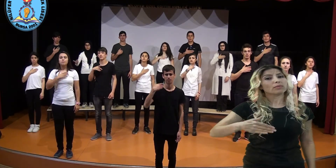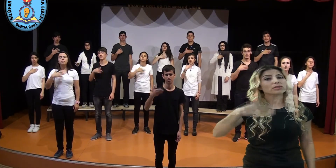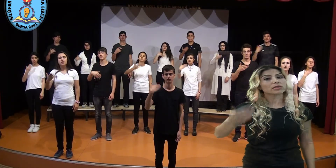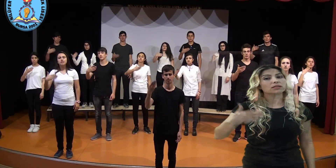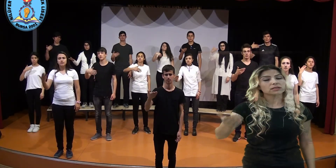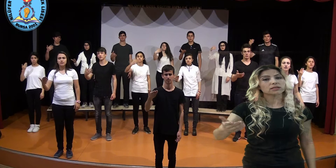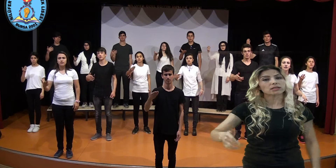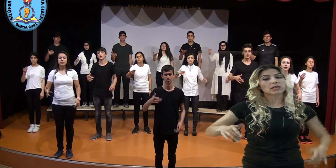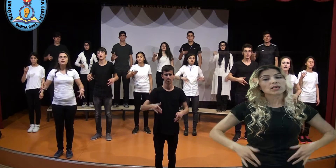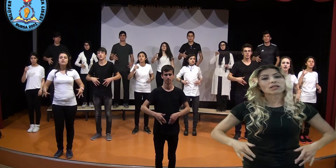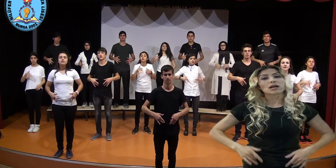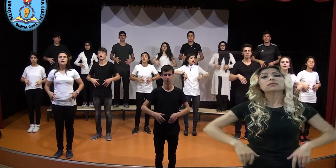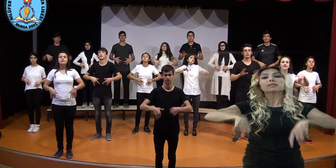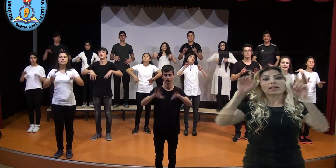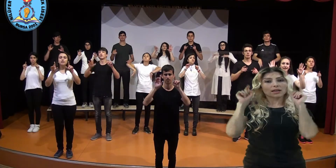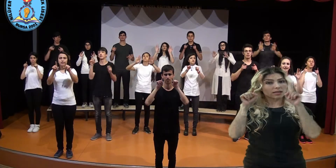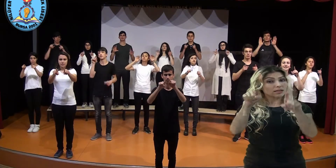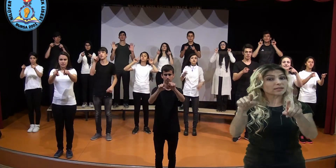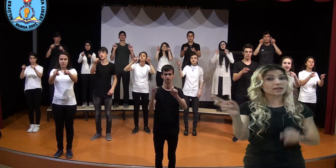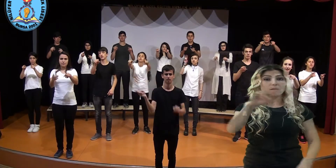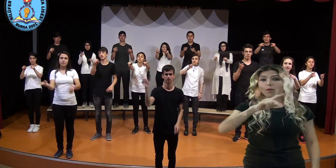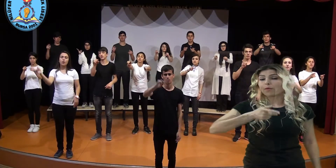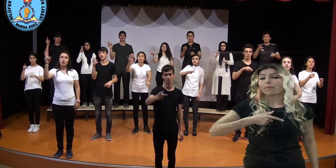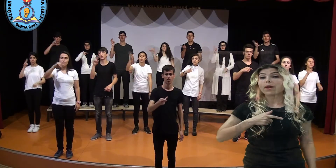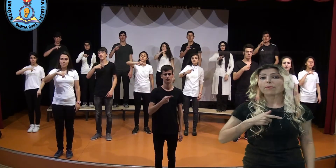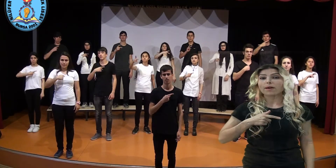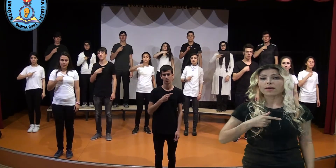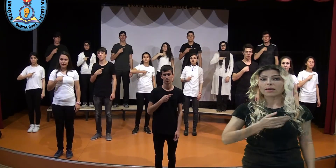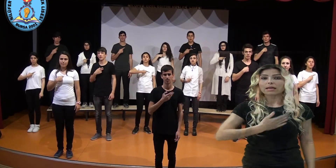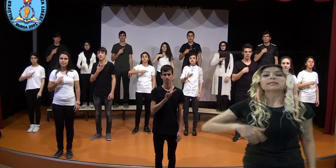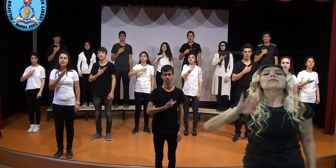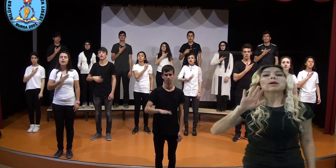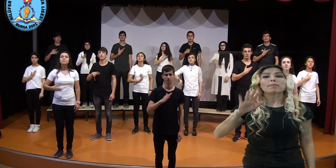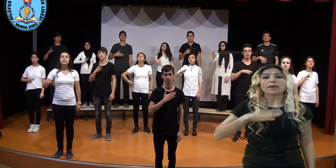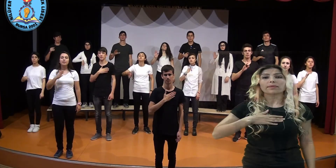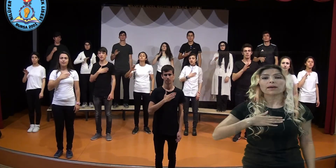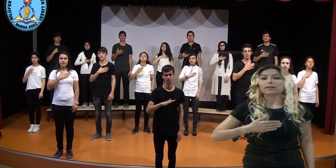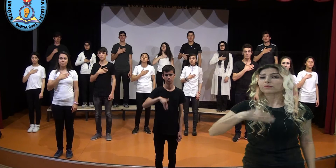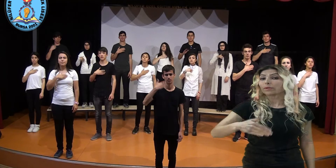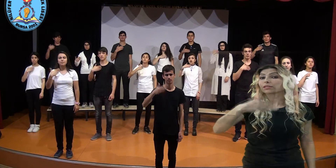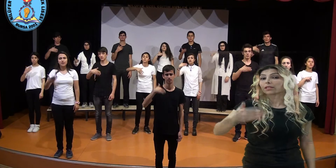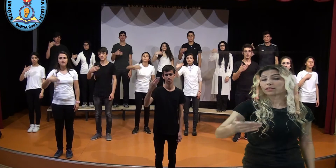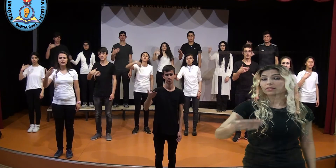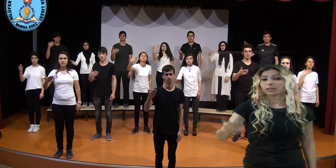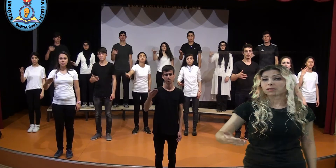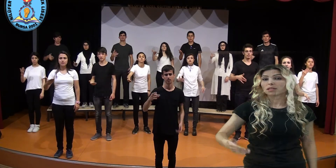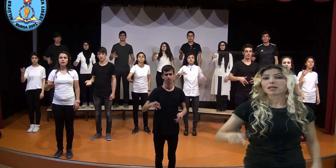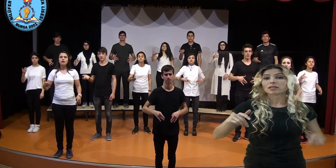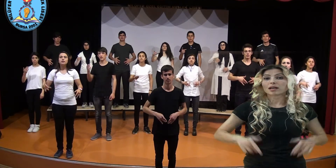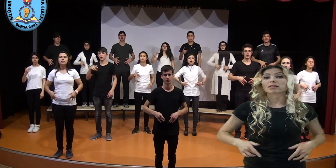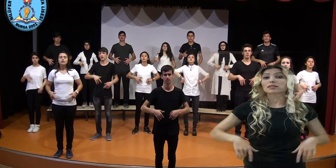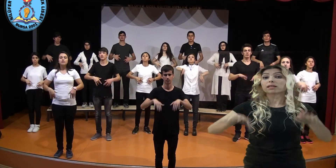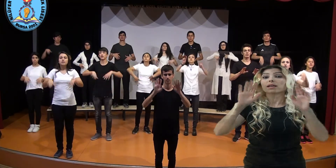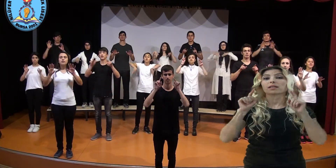başkasını, razı değilsen ölmeme. Sevme benden başkasını,